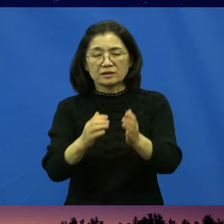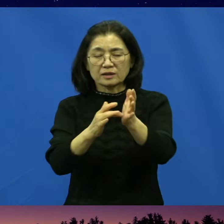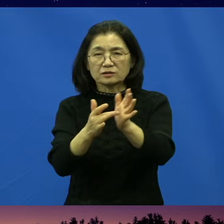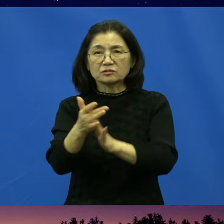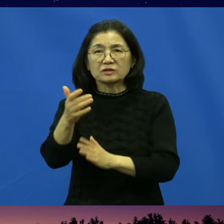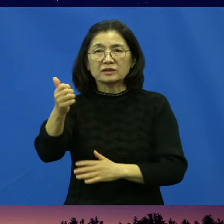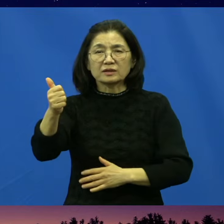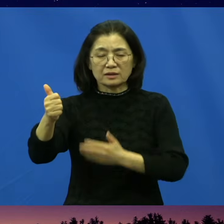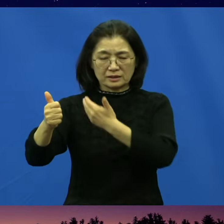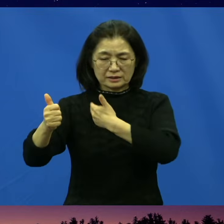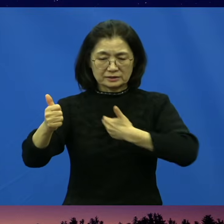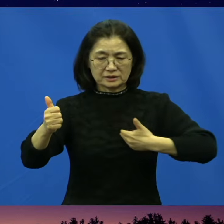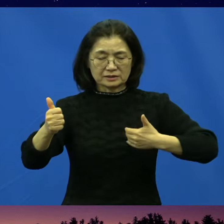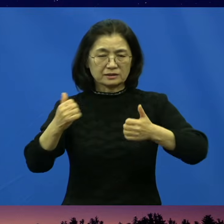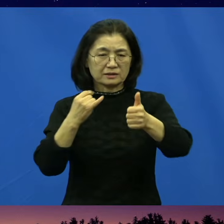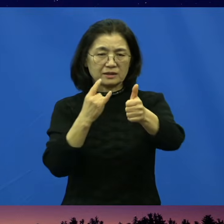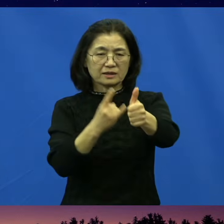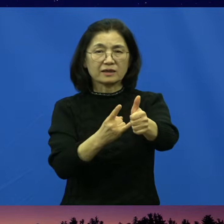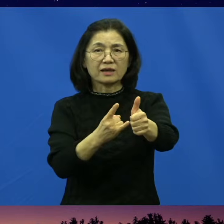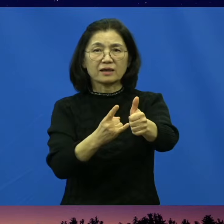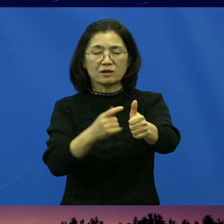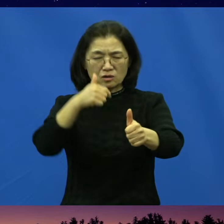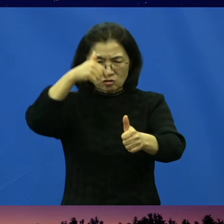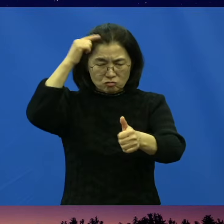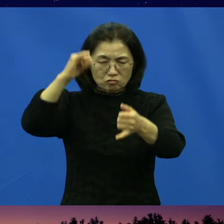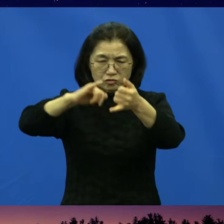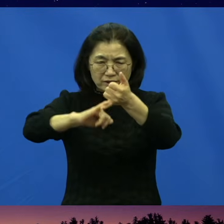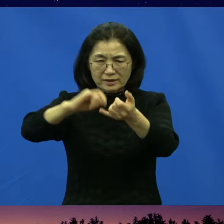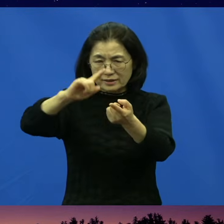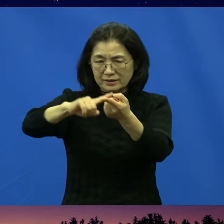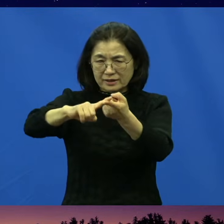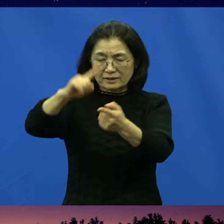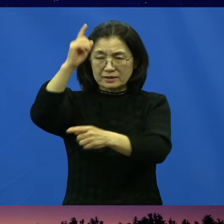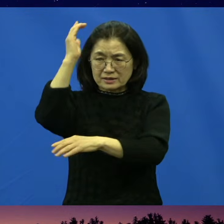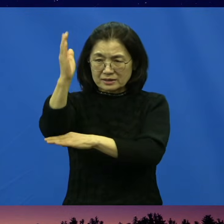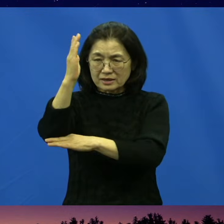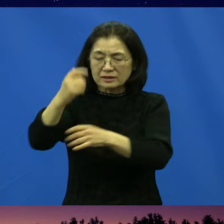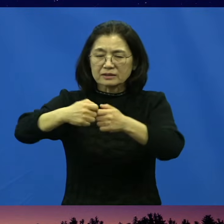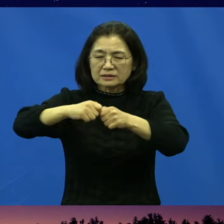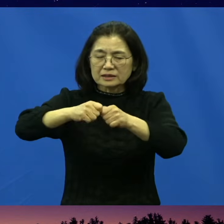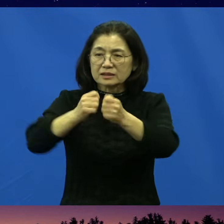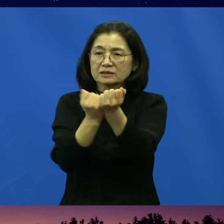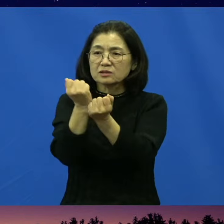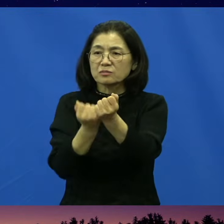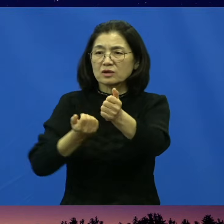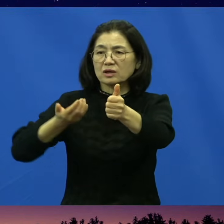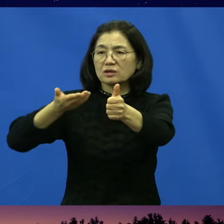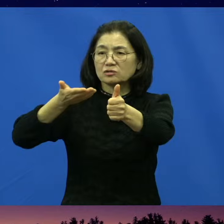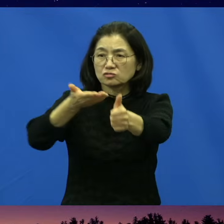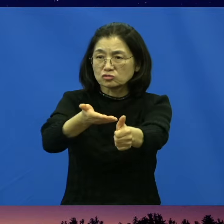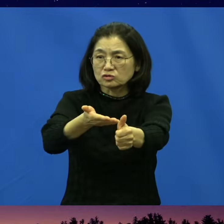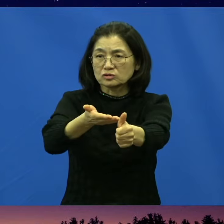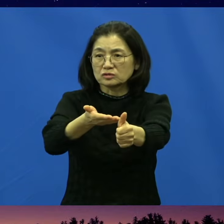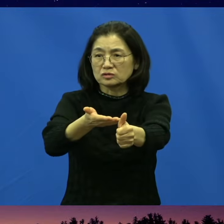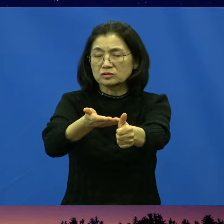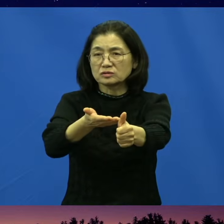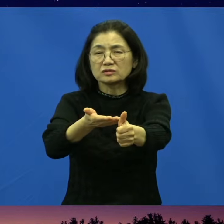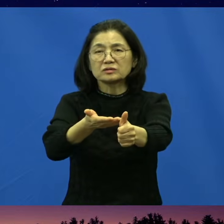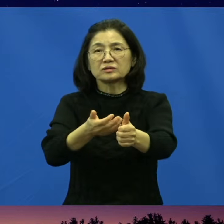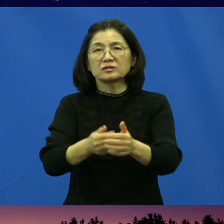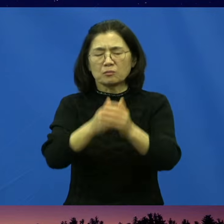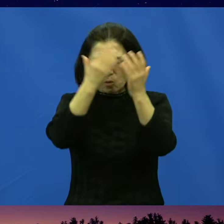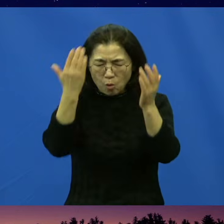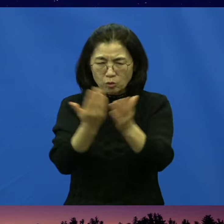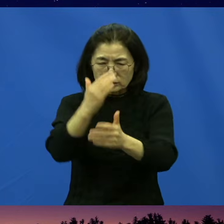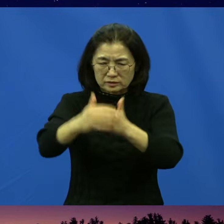예수님께서 제자들에게 이 구약에 대한 내용을 자세히 설명하셨는데 모든 성경에 쓴